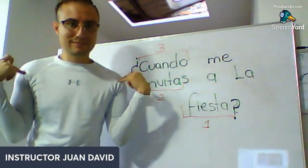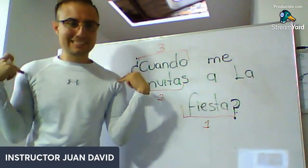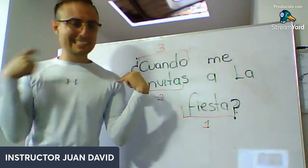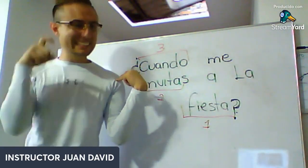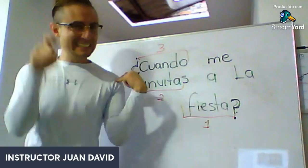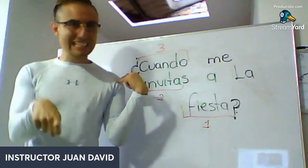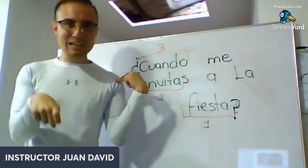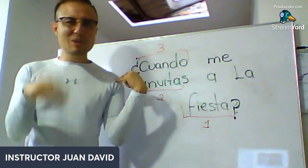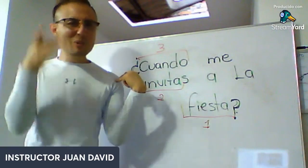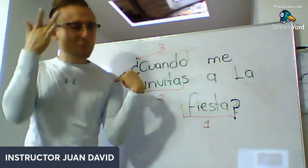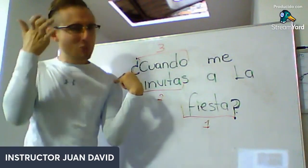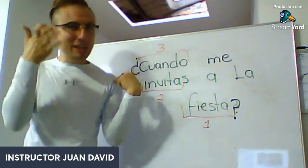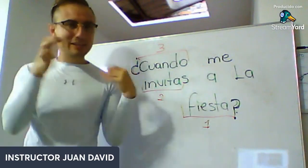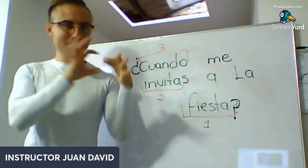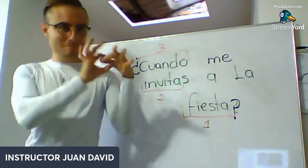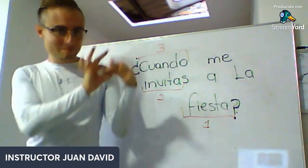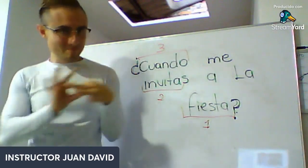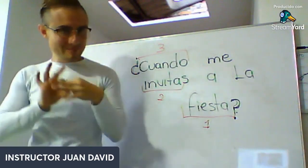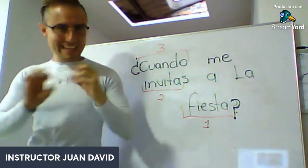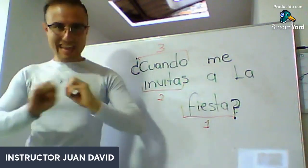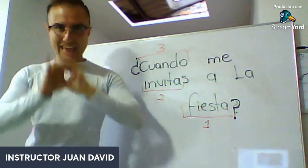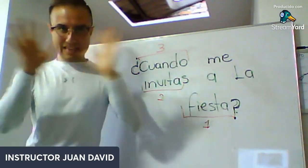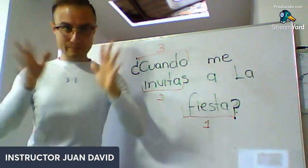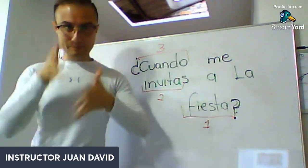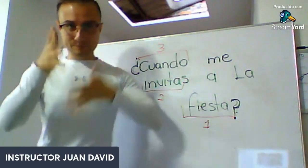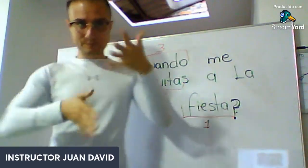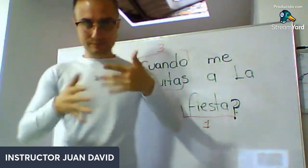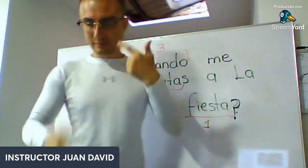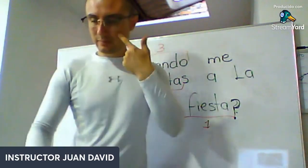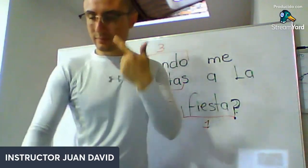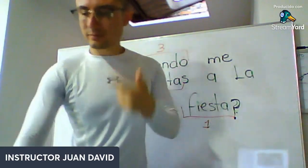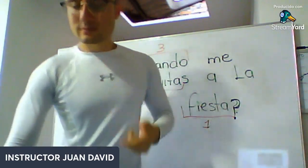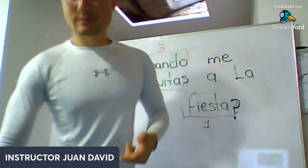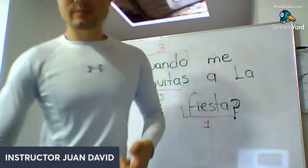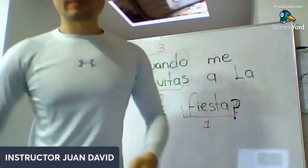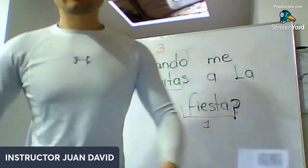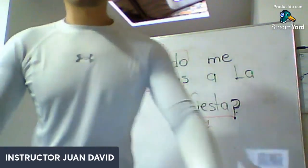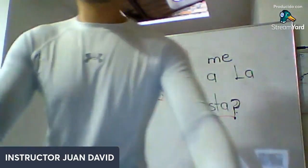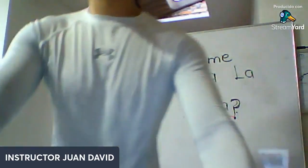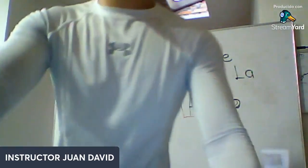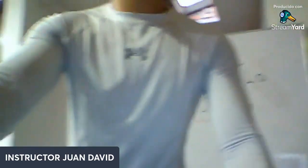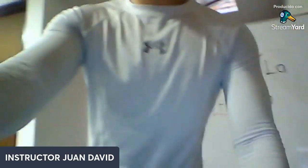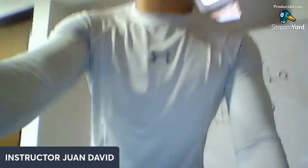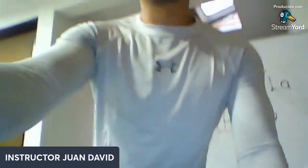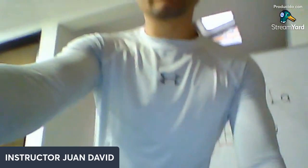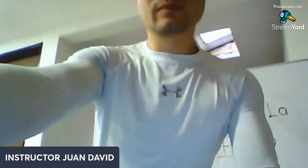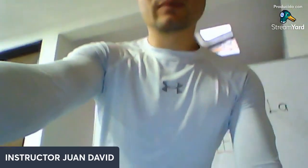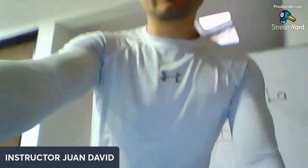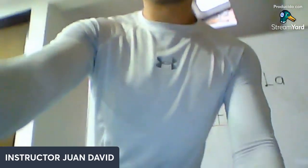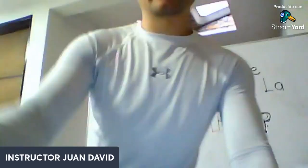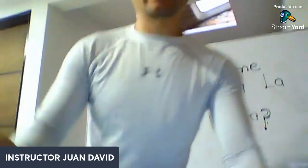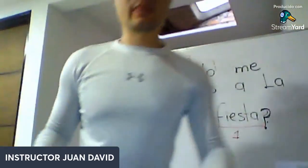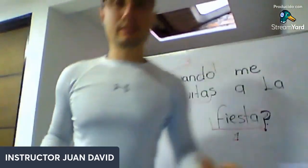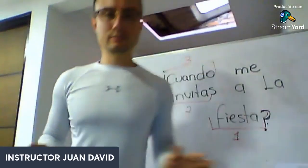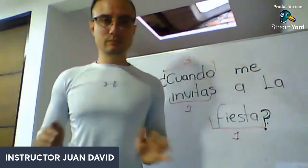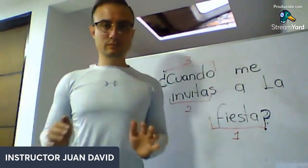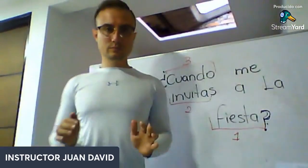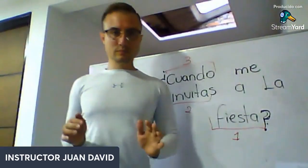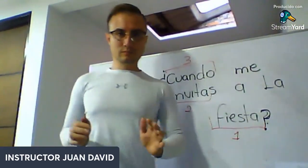se pronuncian con los hombros va ligado a una estructura visual de la lengua de señas entonces miremos lo